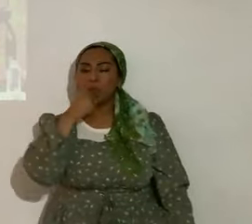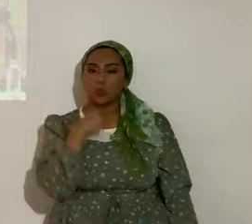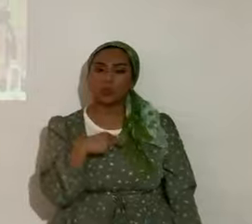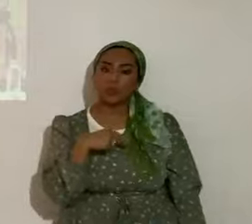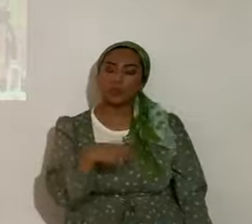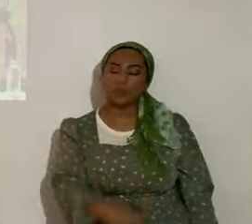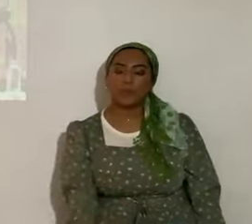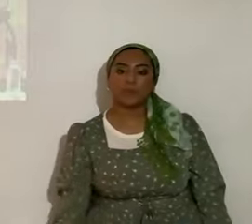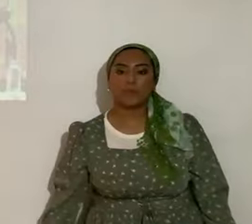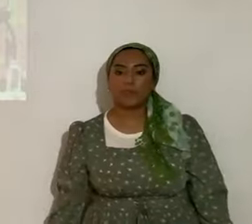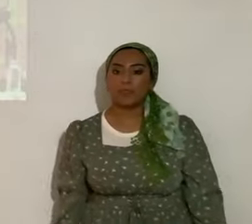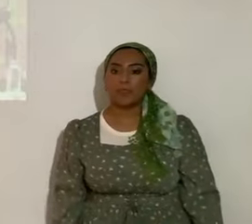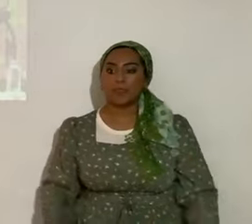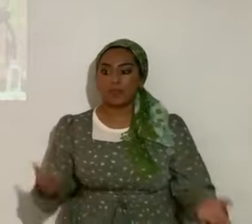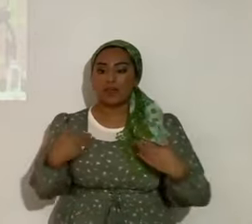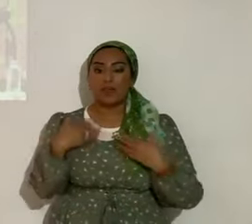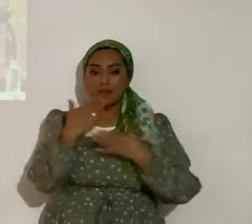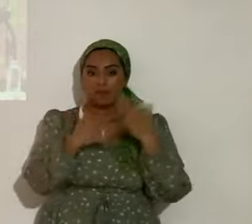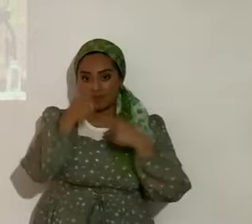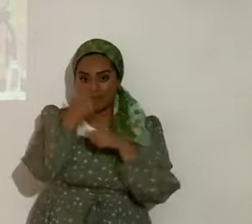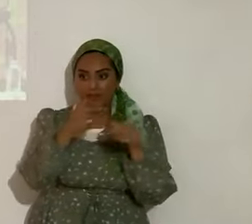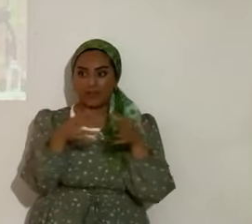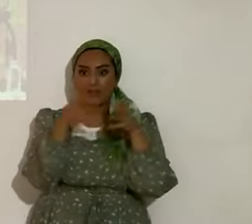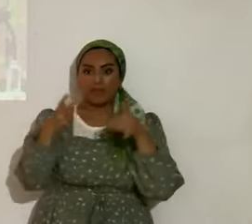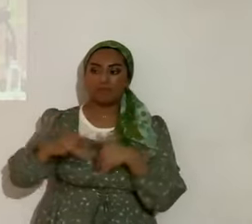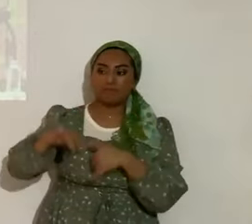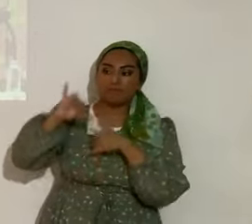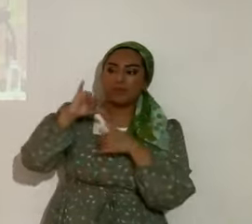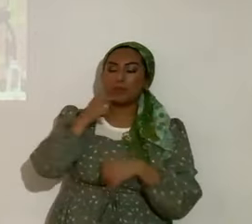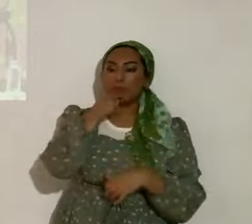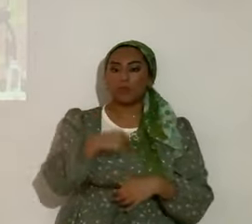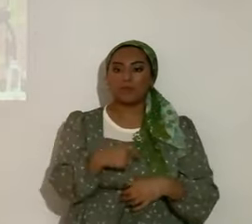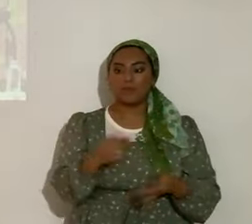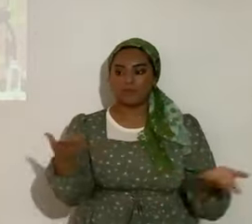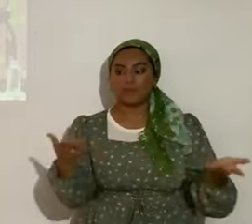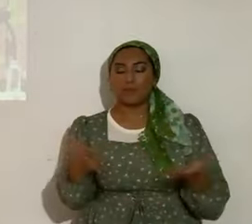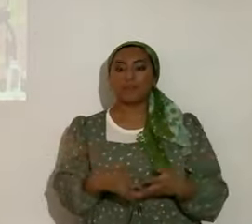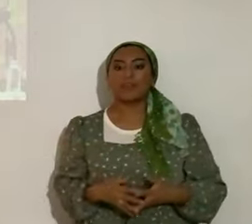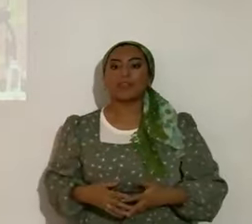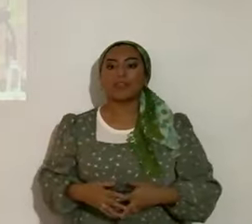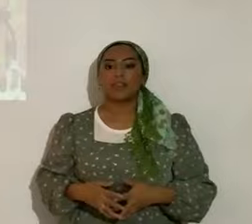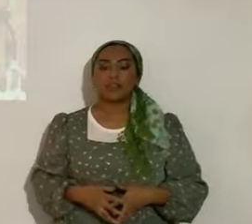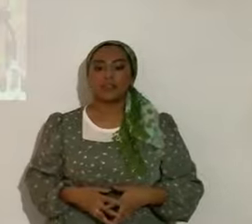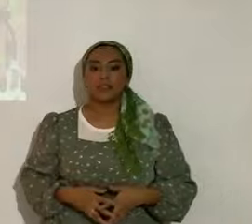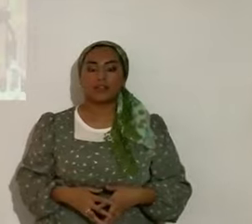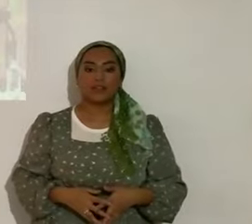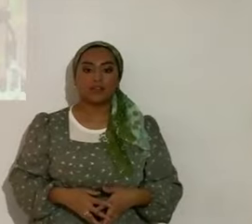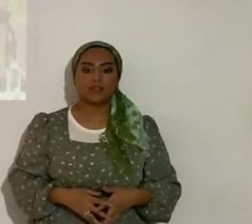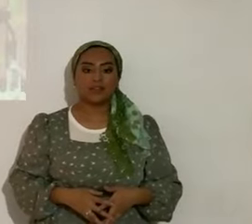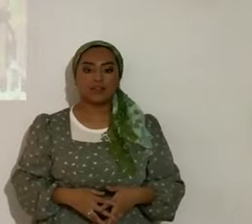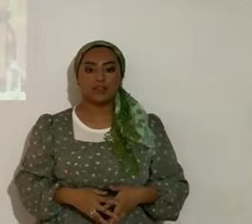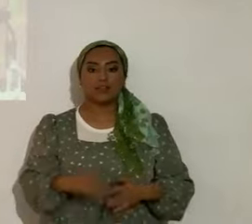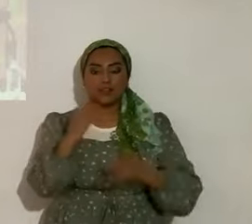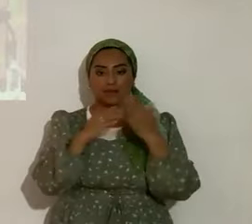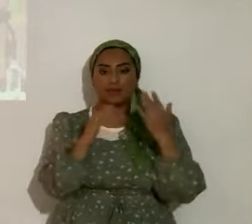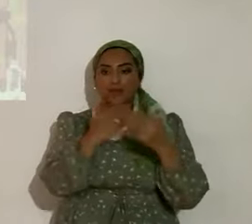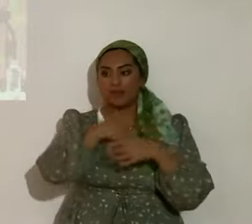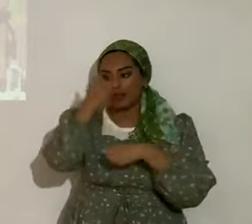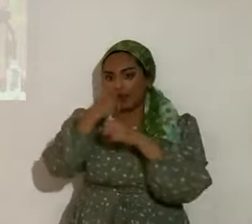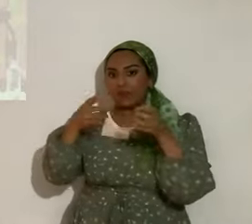delgadito. Aquí tenemos hermanos que son muy delgados. Entonces, así parecidos a algunos de nuestros hermanos, son